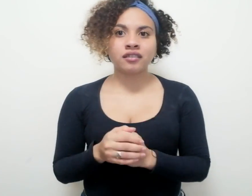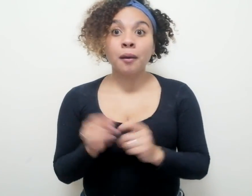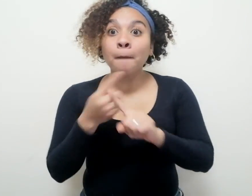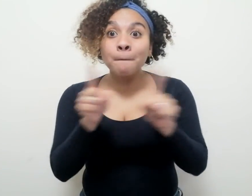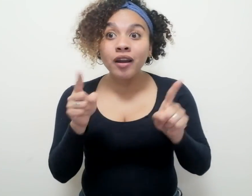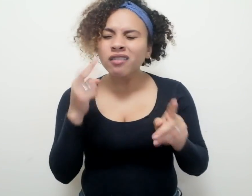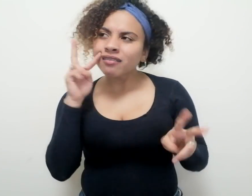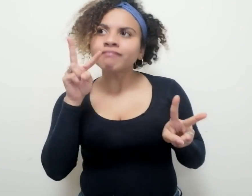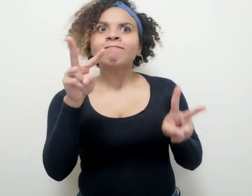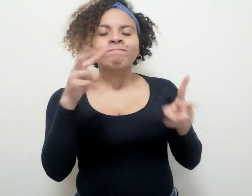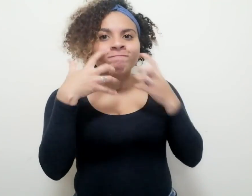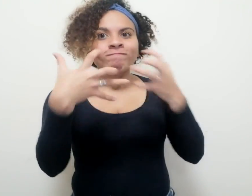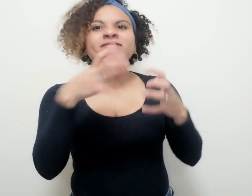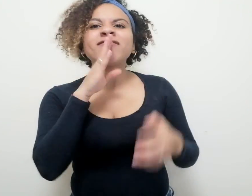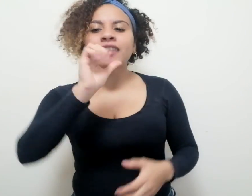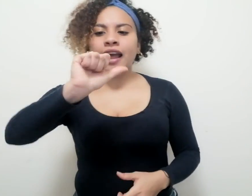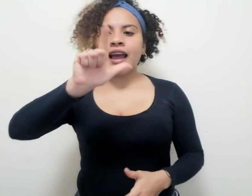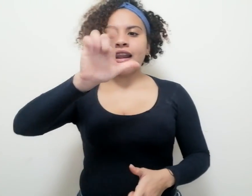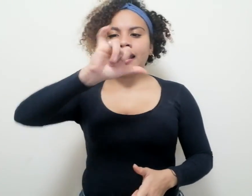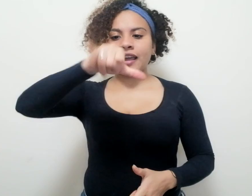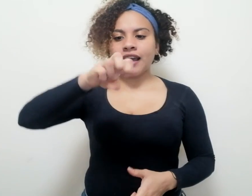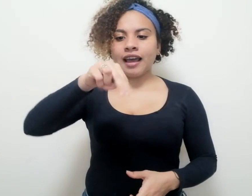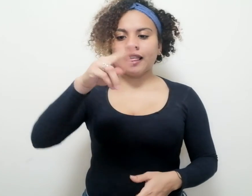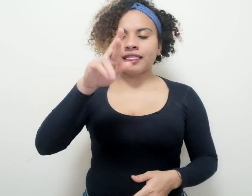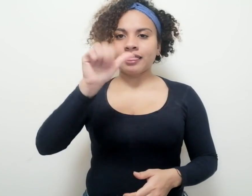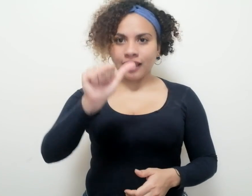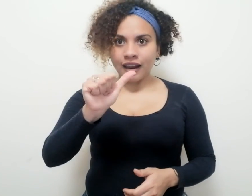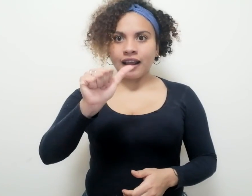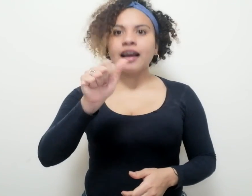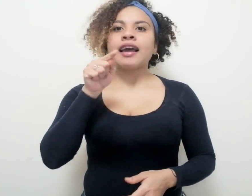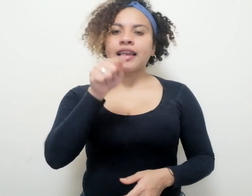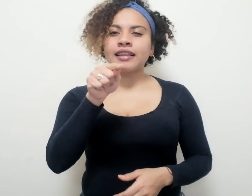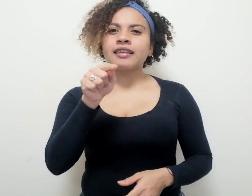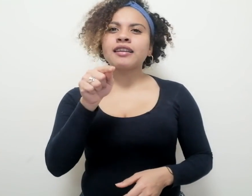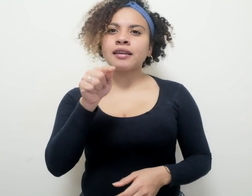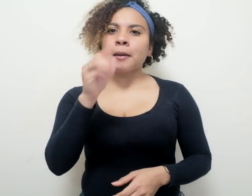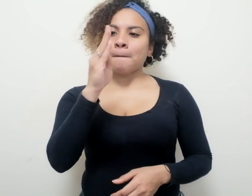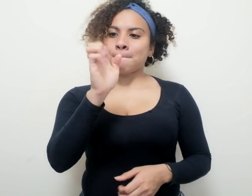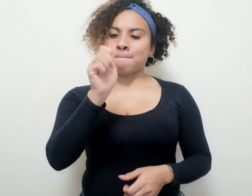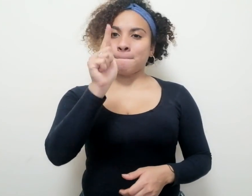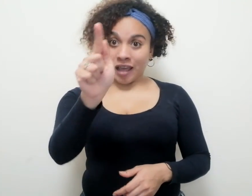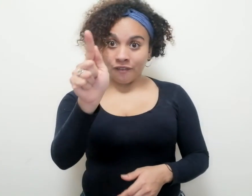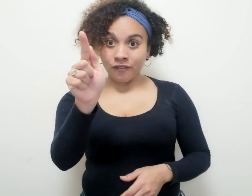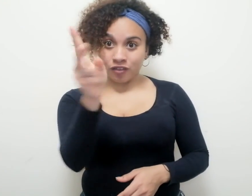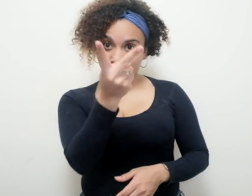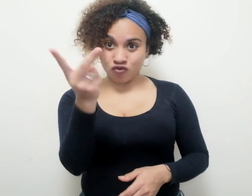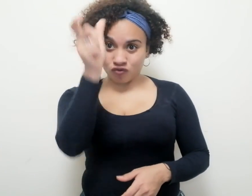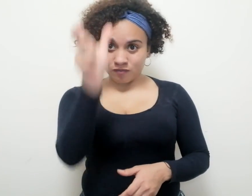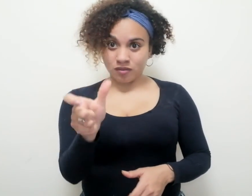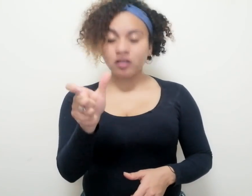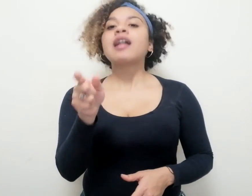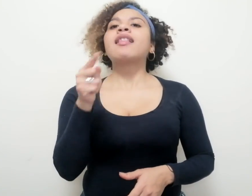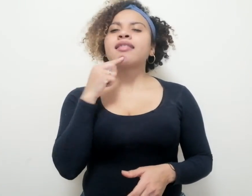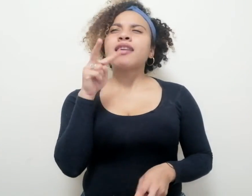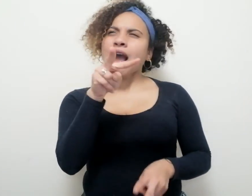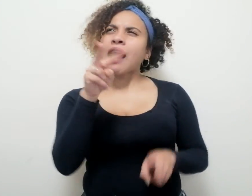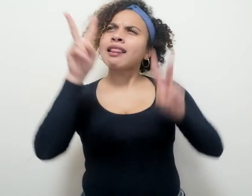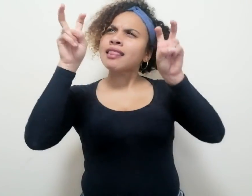la atención de Alejandra Costamagna y BEF, por ejemplo, el titular de